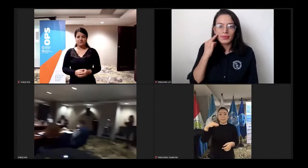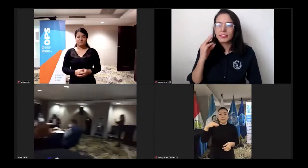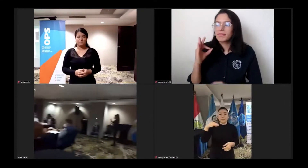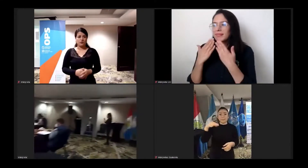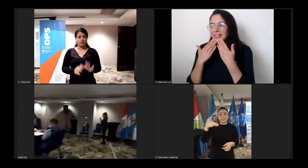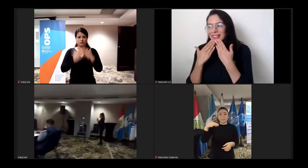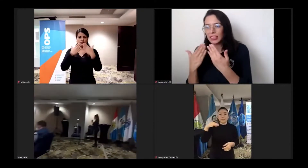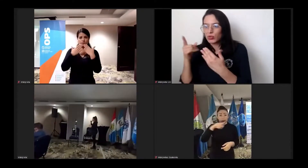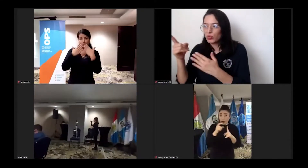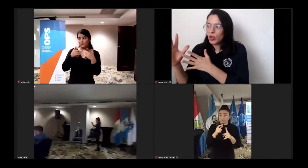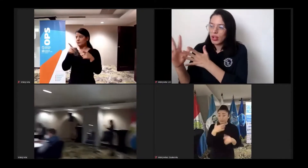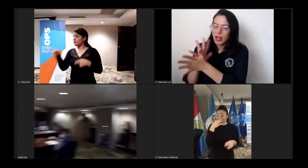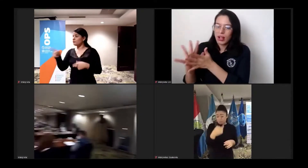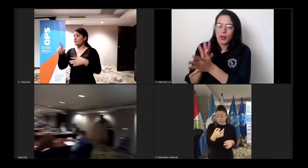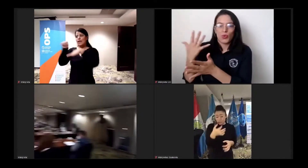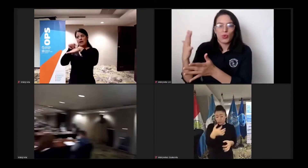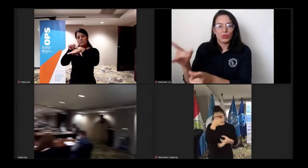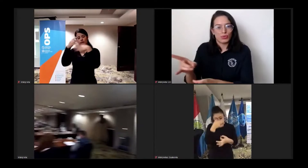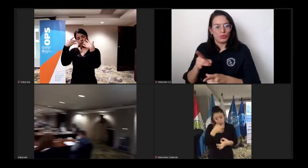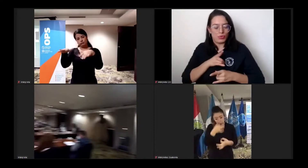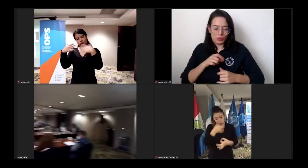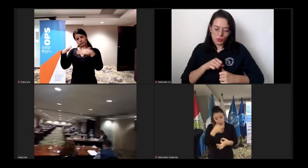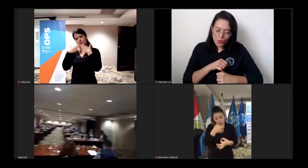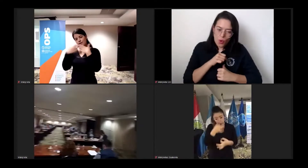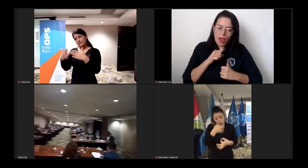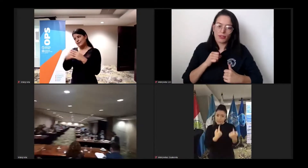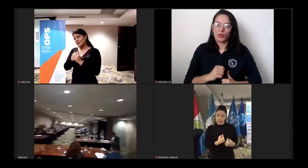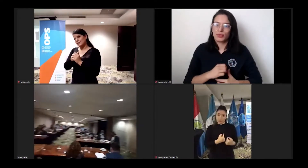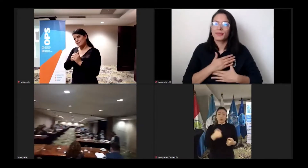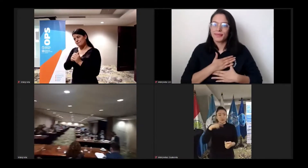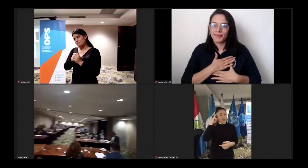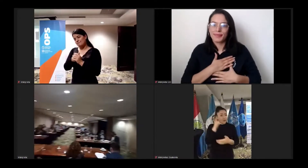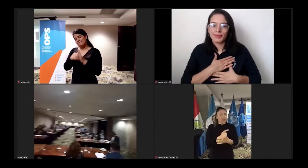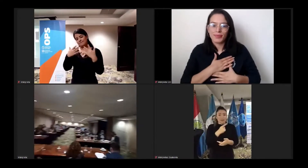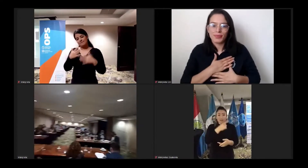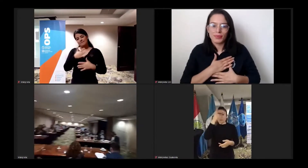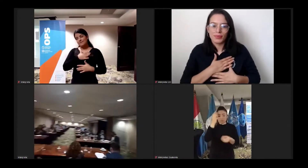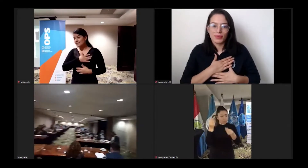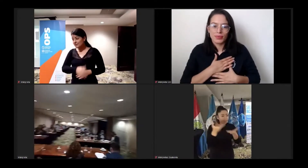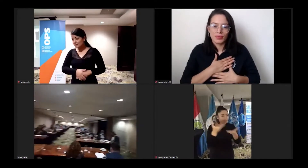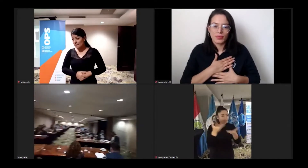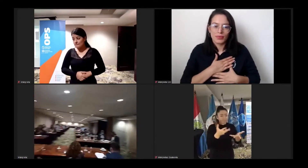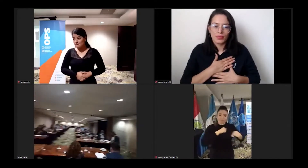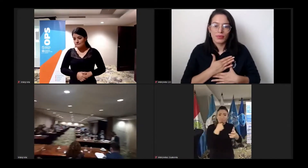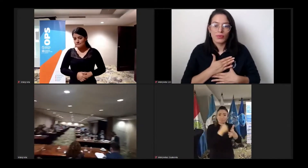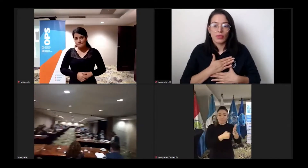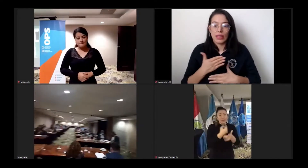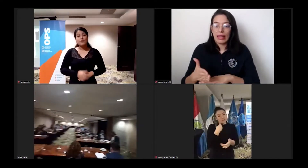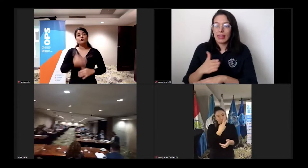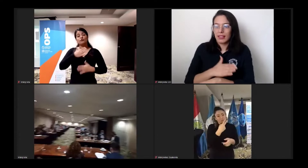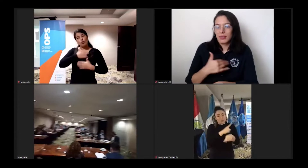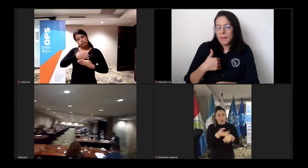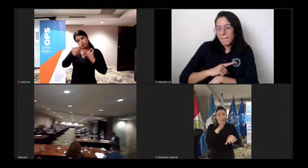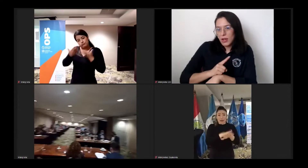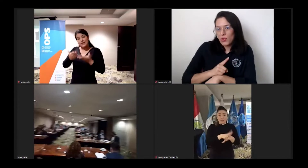Realmente esto me llegó desde mi corazón. Yo te pedí yo de mi parte di 2 minutos porque